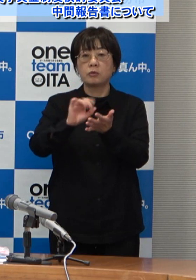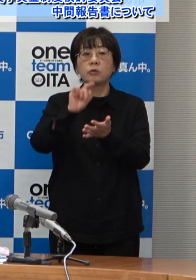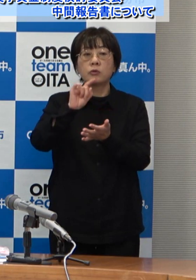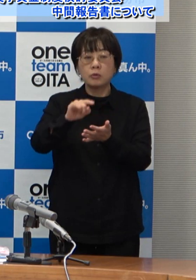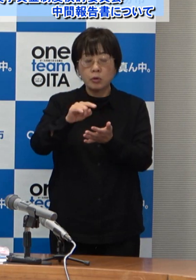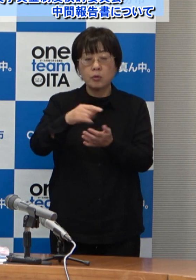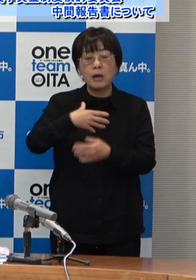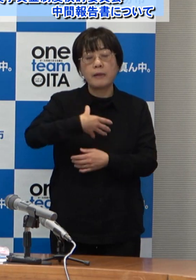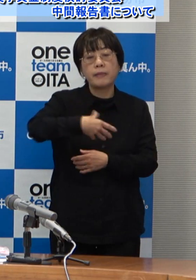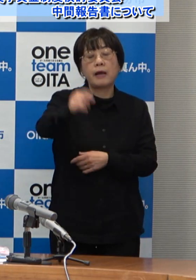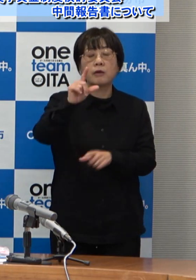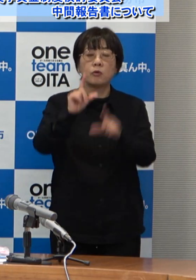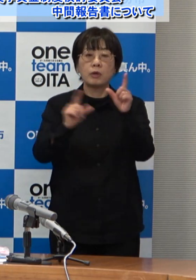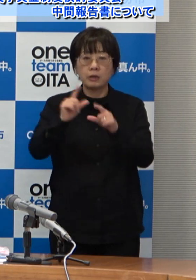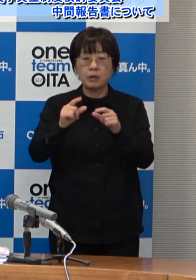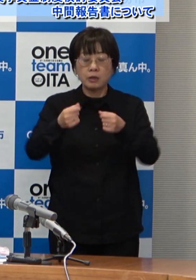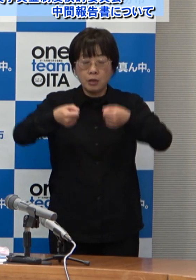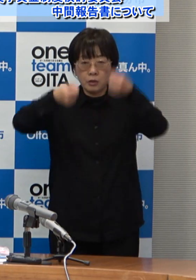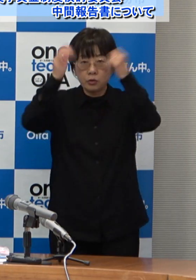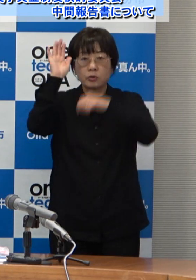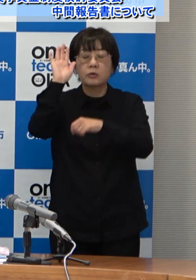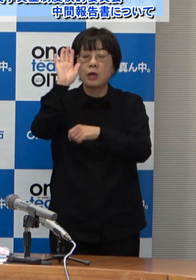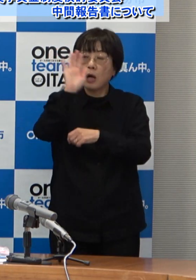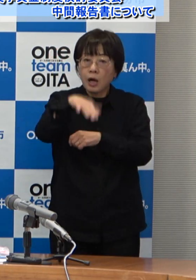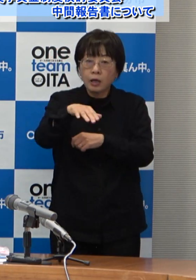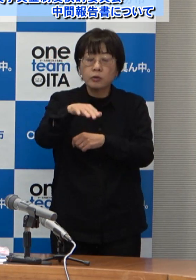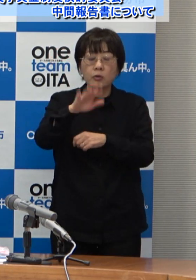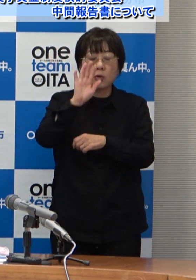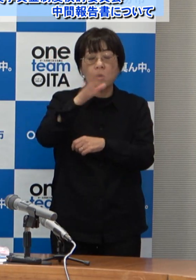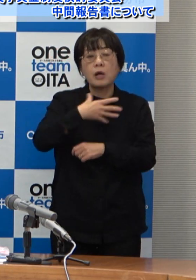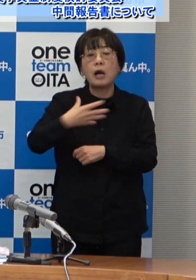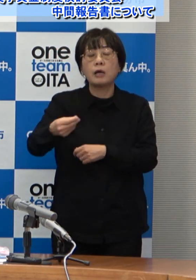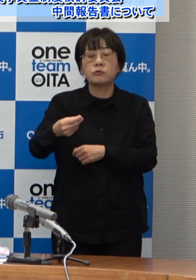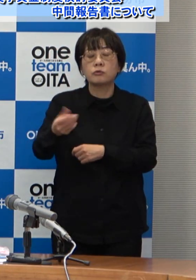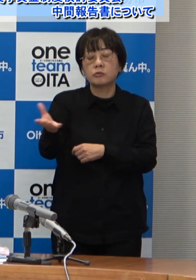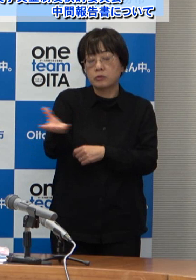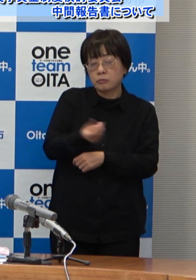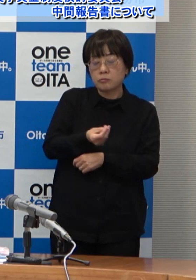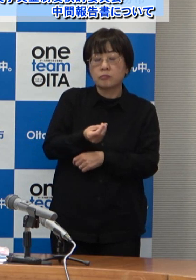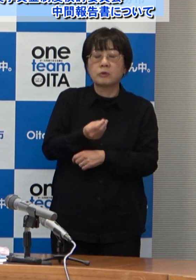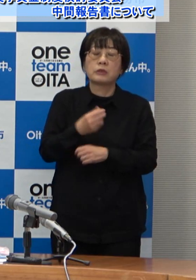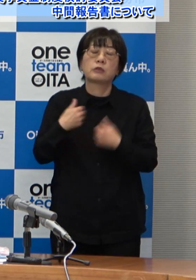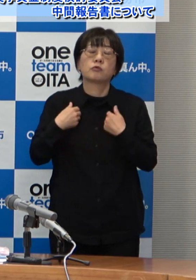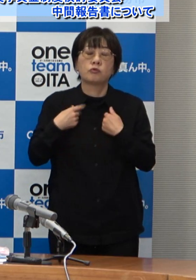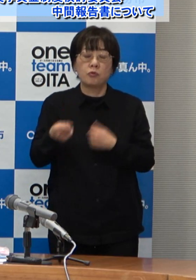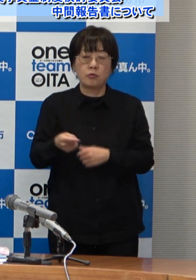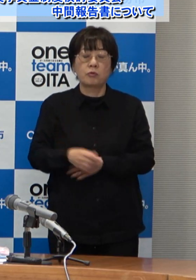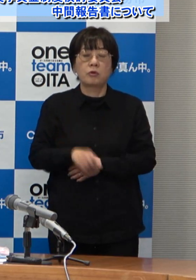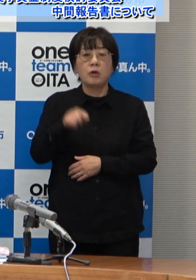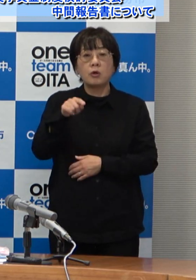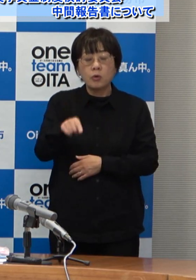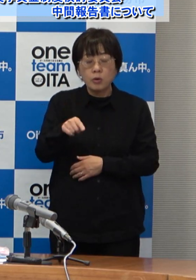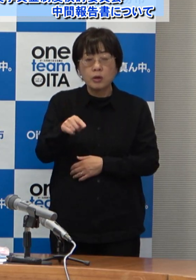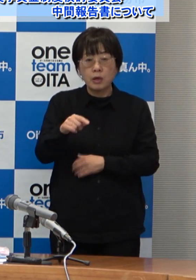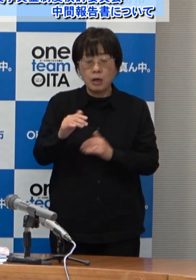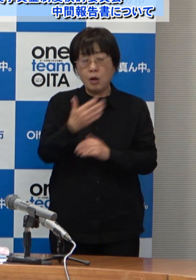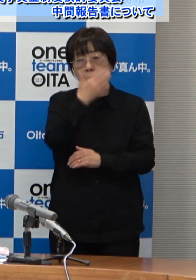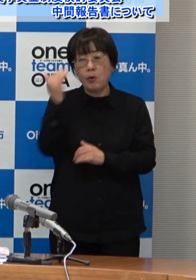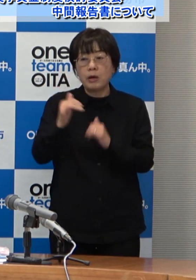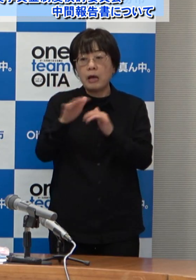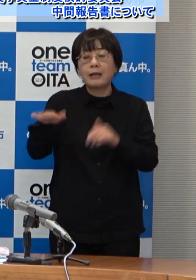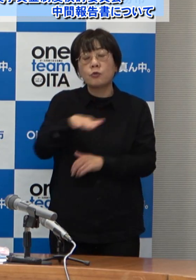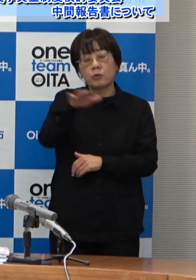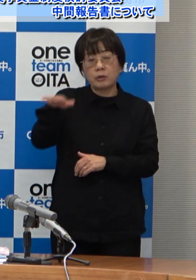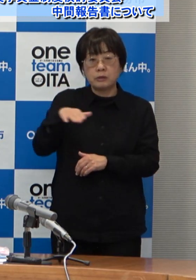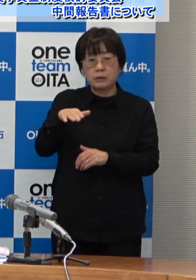から負債を負うことになるしかも長期にわってでこれが若者の将来の夢を積みとっては